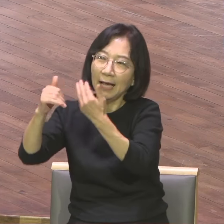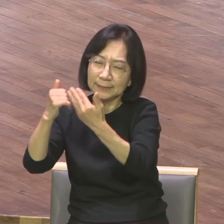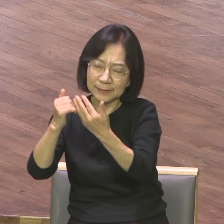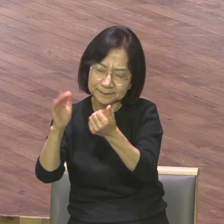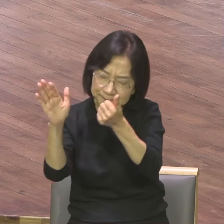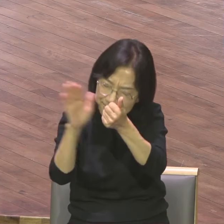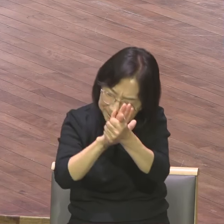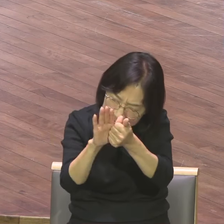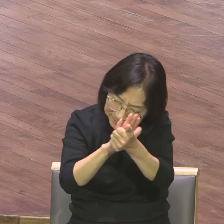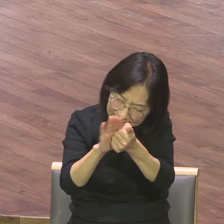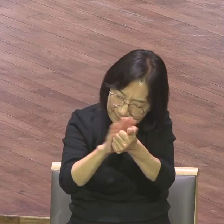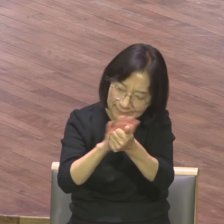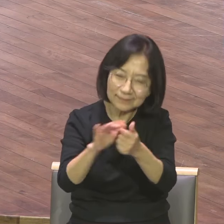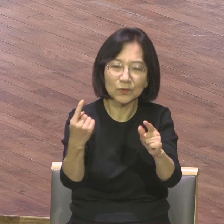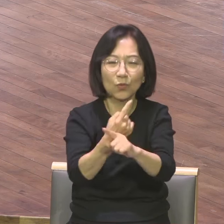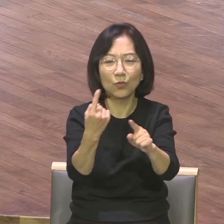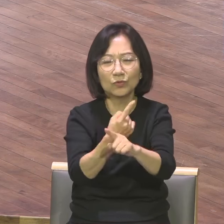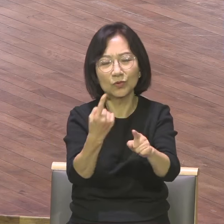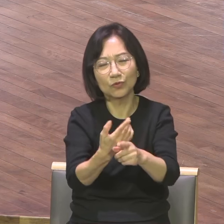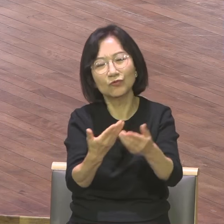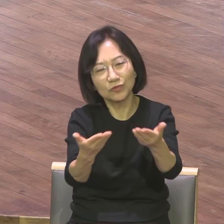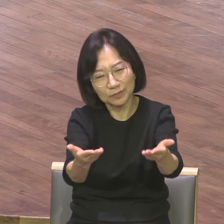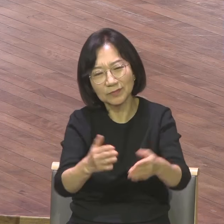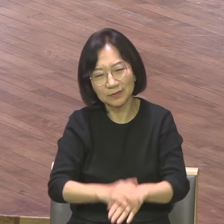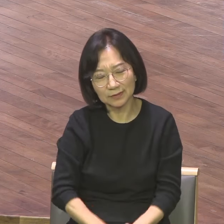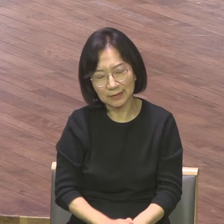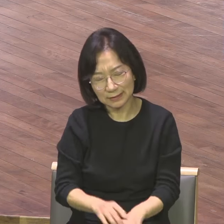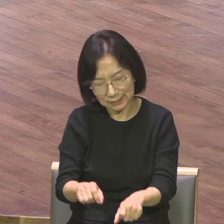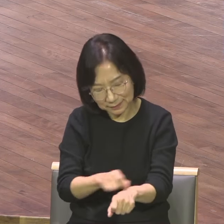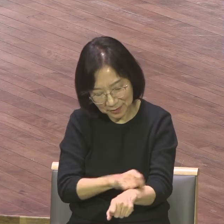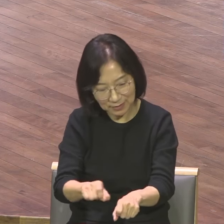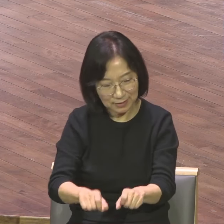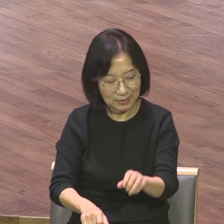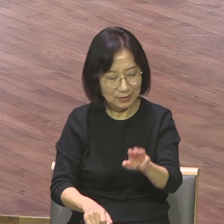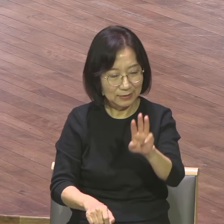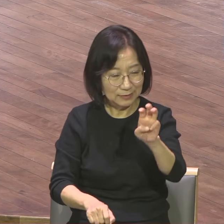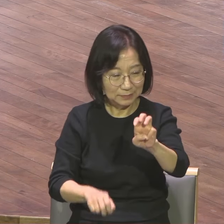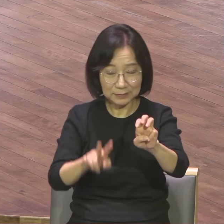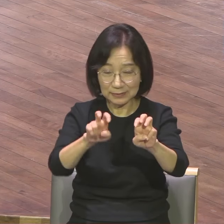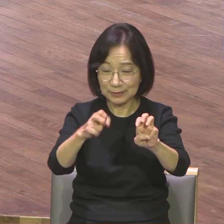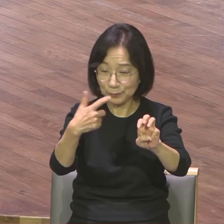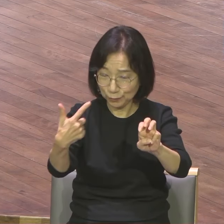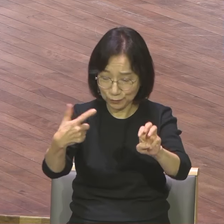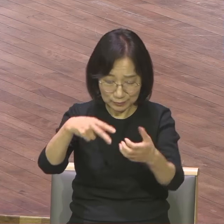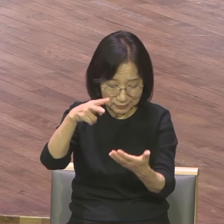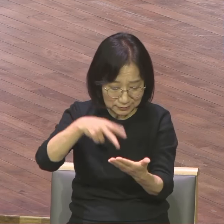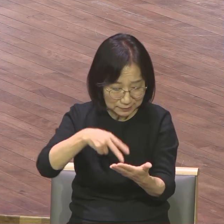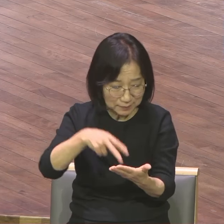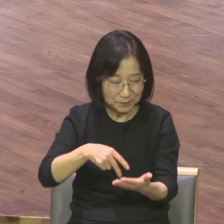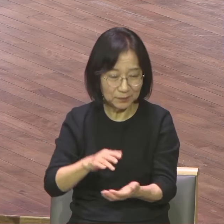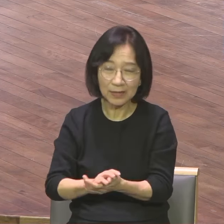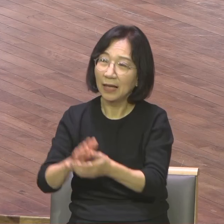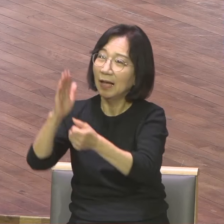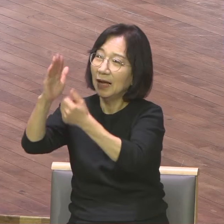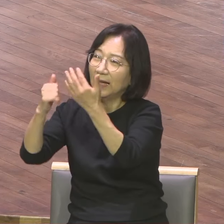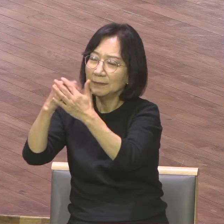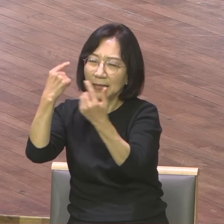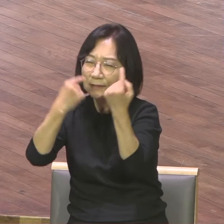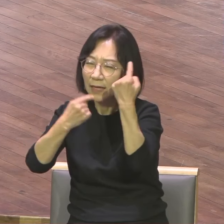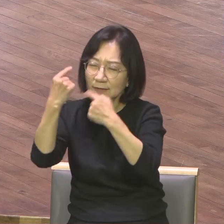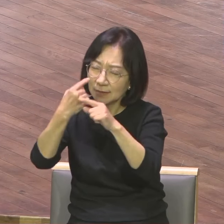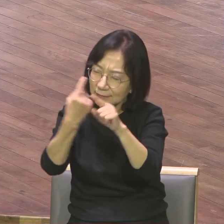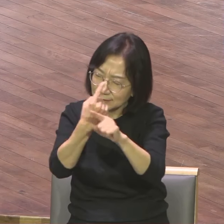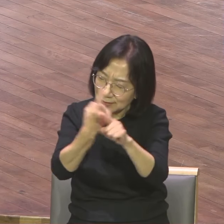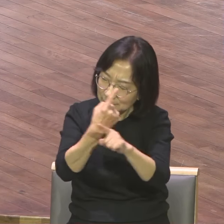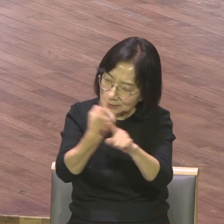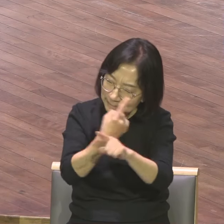고치신다. 고치세요. 특별히 오늘 본문 26절을 보면 하나님께서 상처를 싸매시고 고치시는